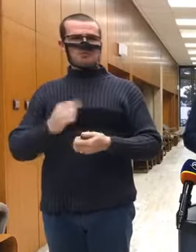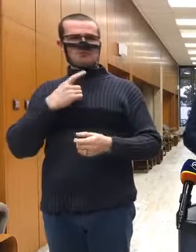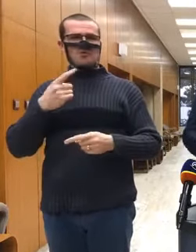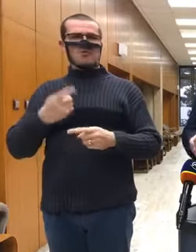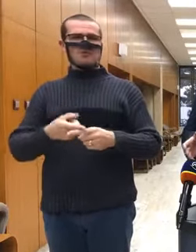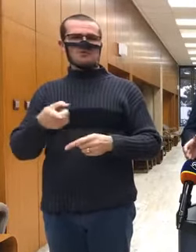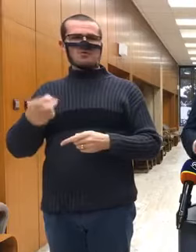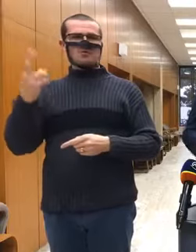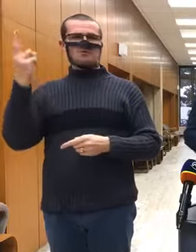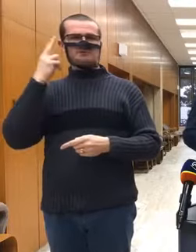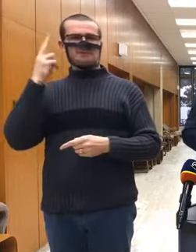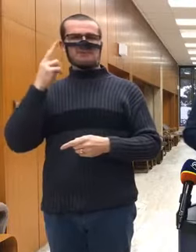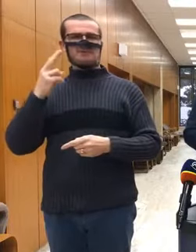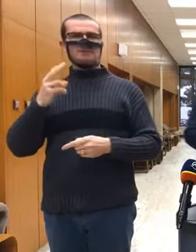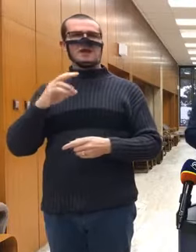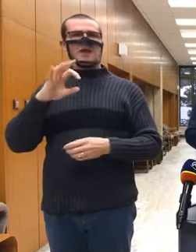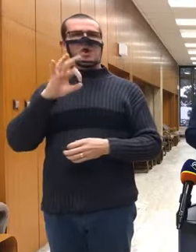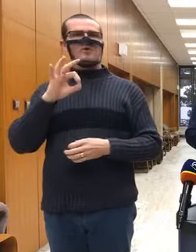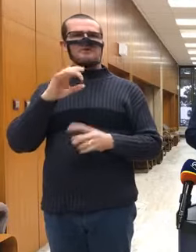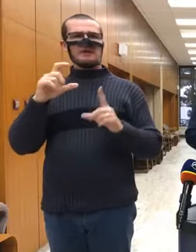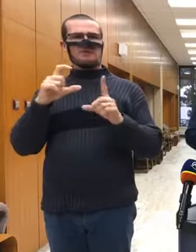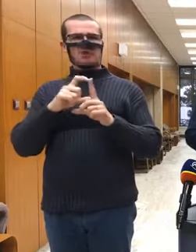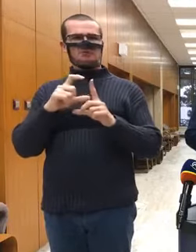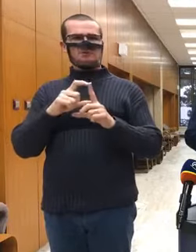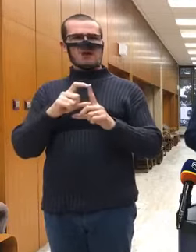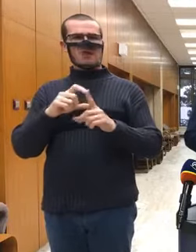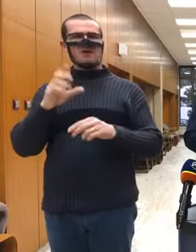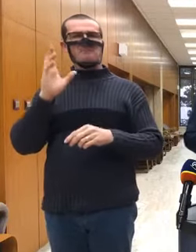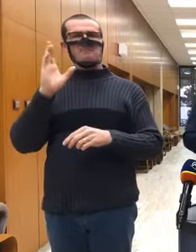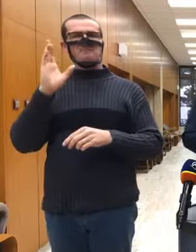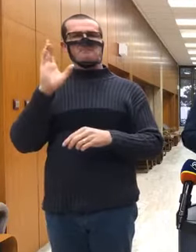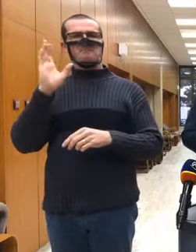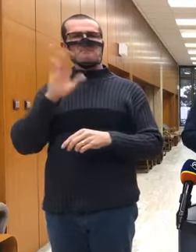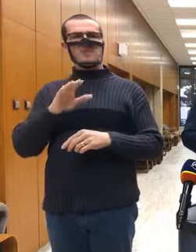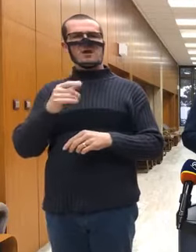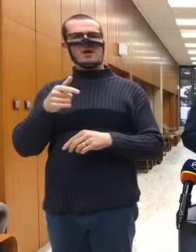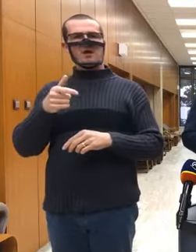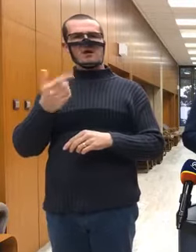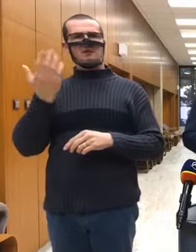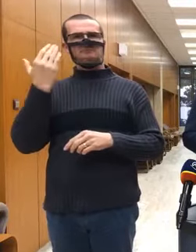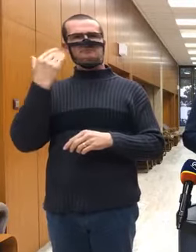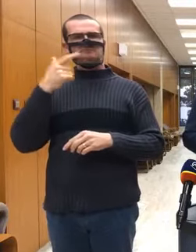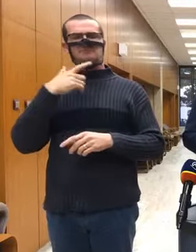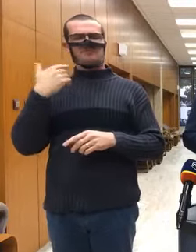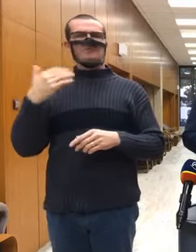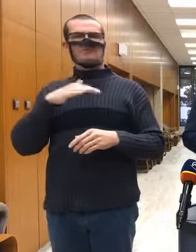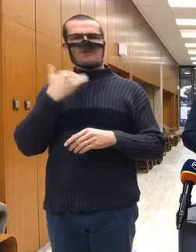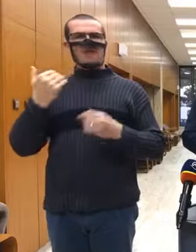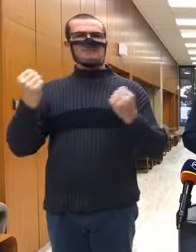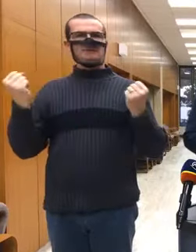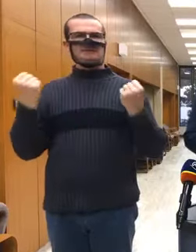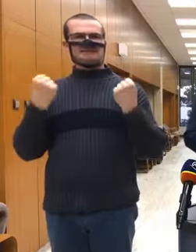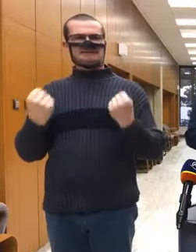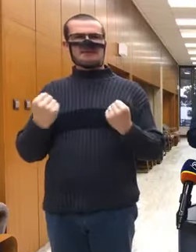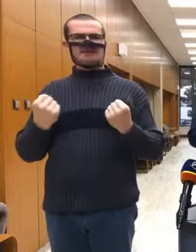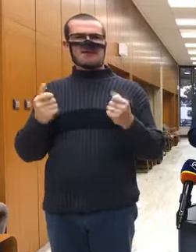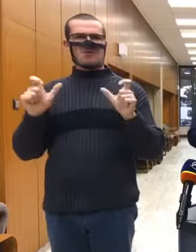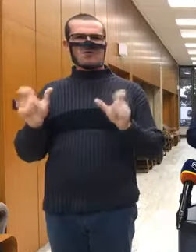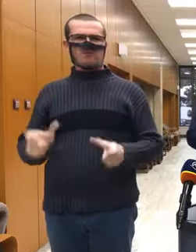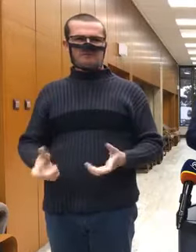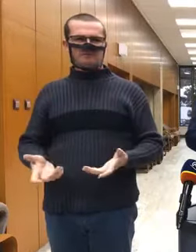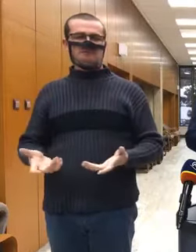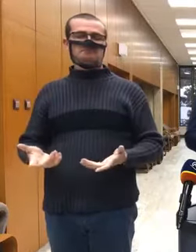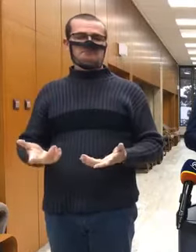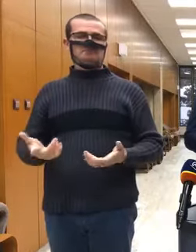že Ondrej Dostal má veľmi silné obavy, ale na druhej strane Alois